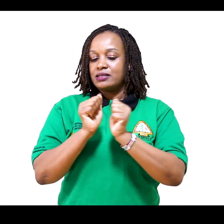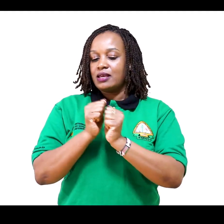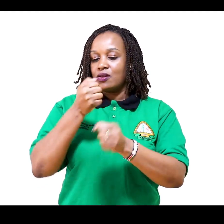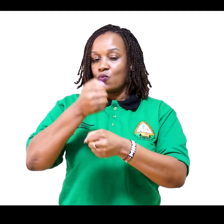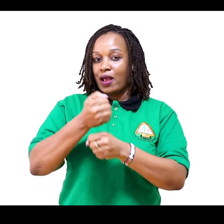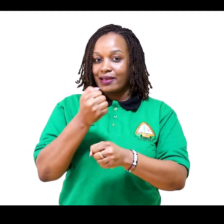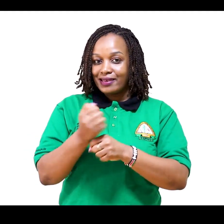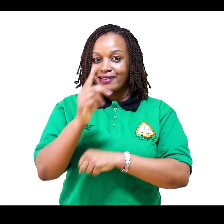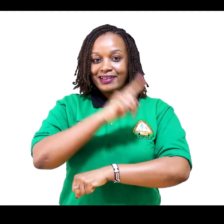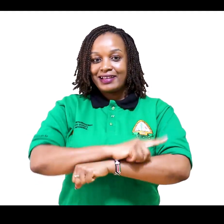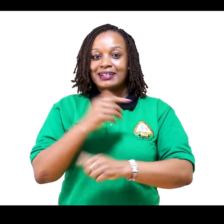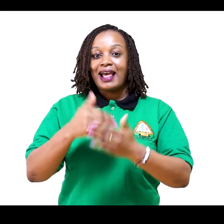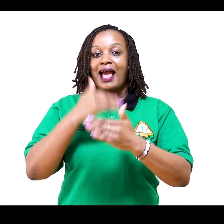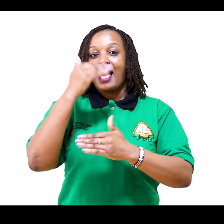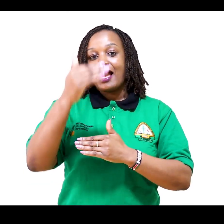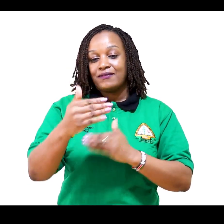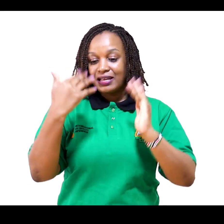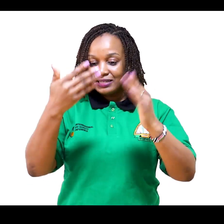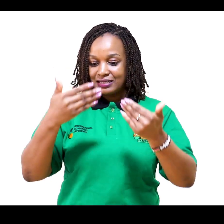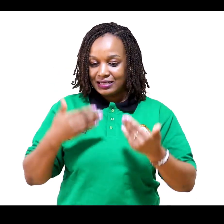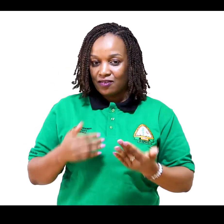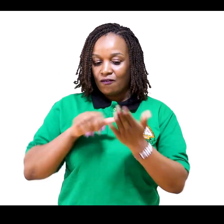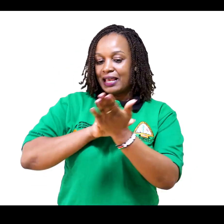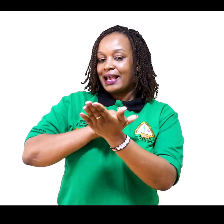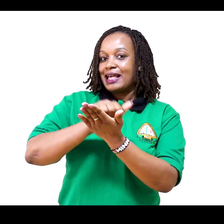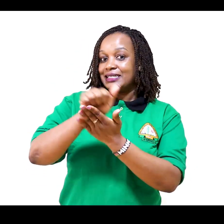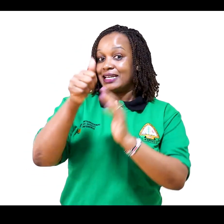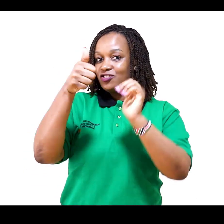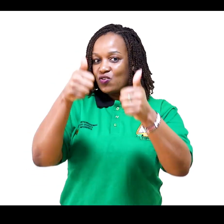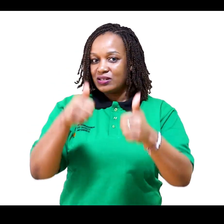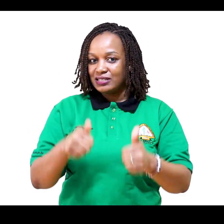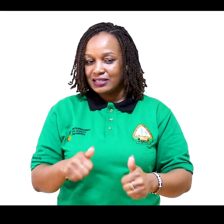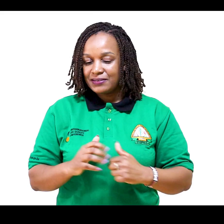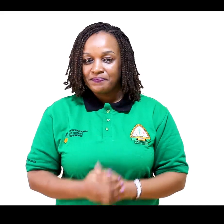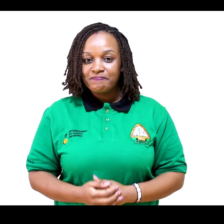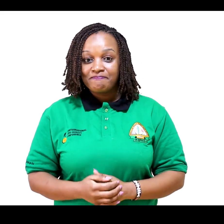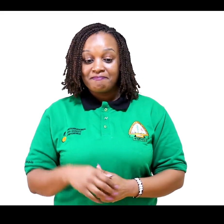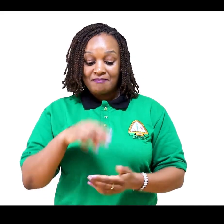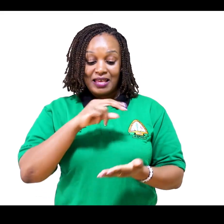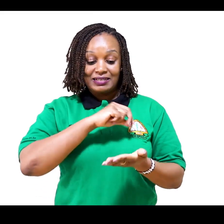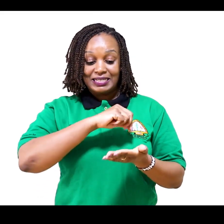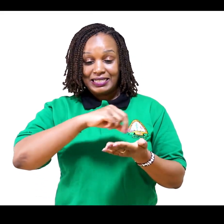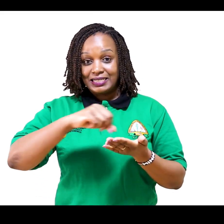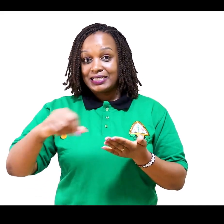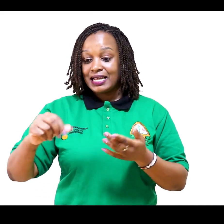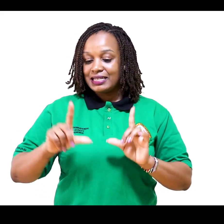za kazi baada ya kupokea ilani ya gazeti la serikali. Huduma za vyeti vya